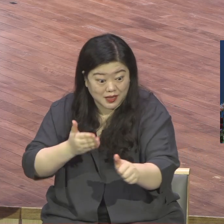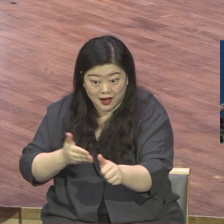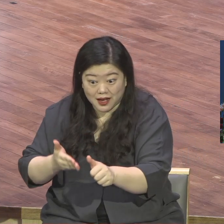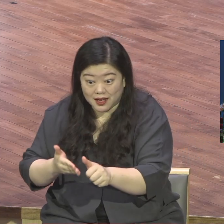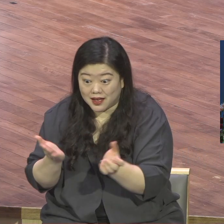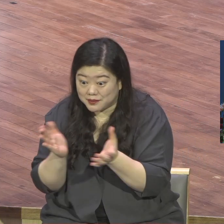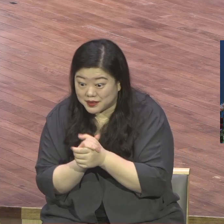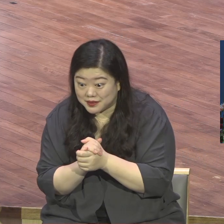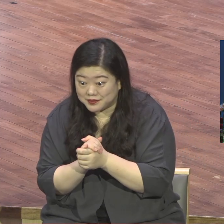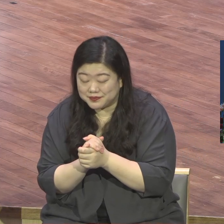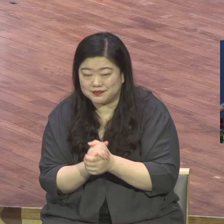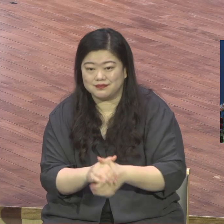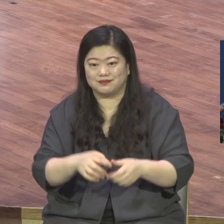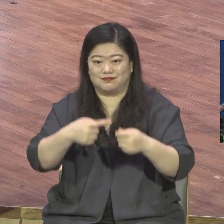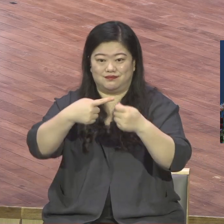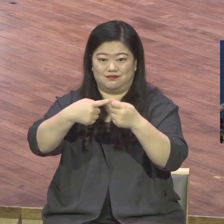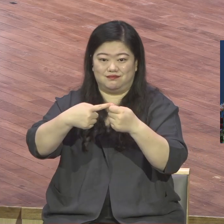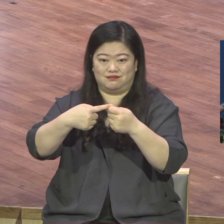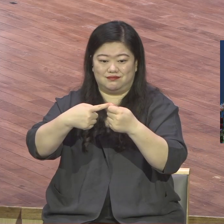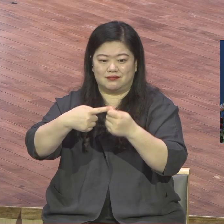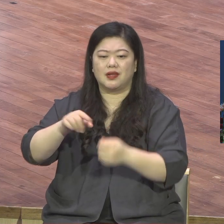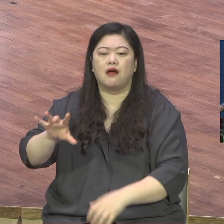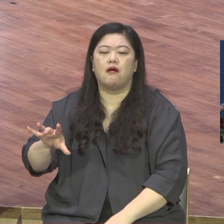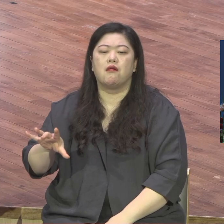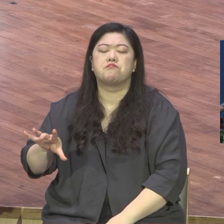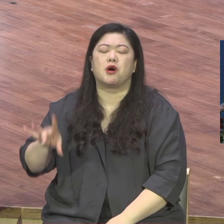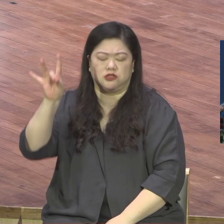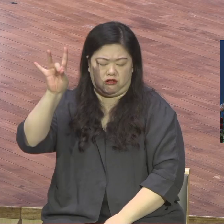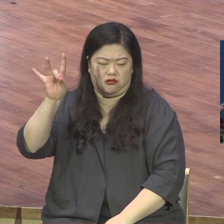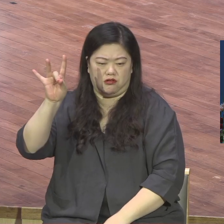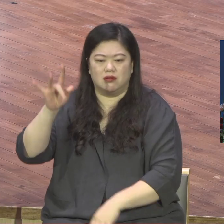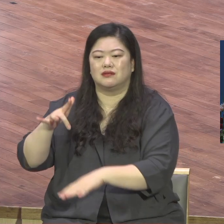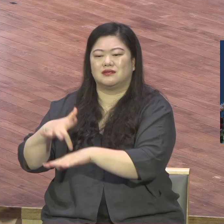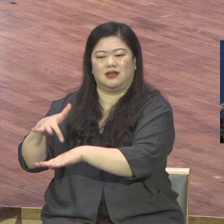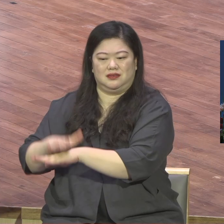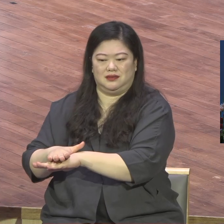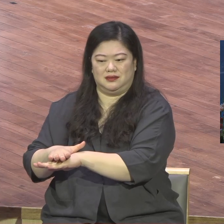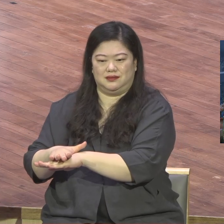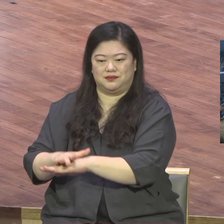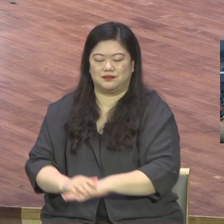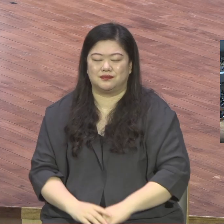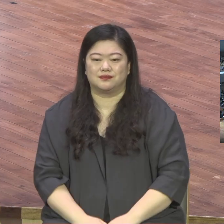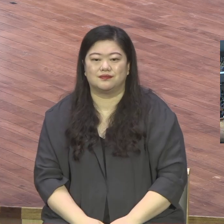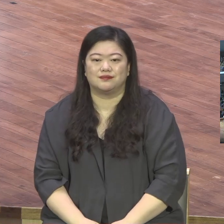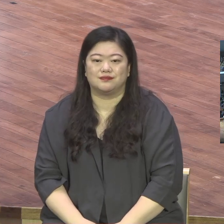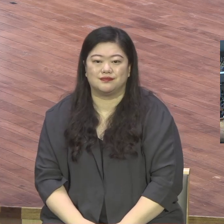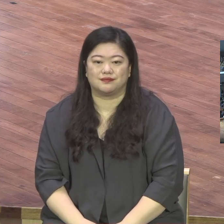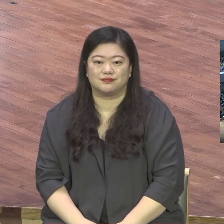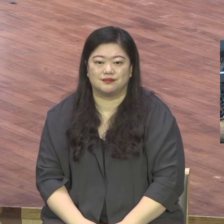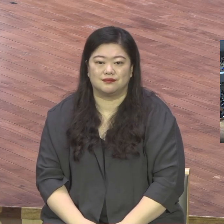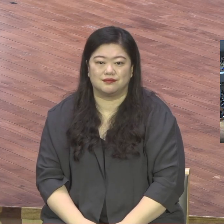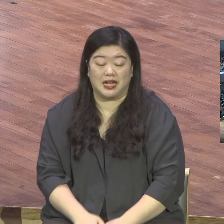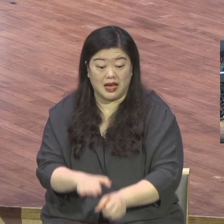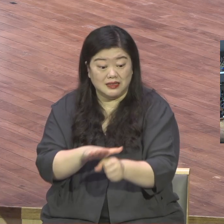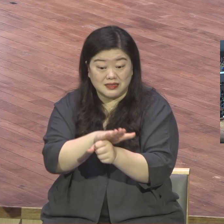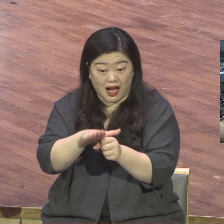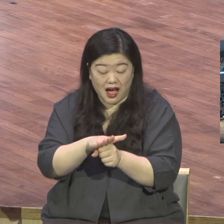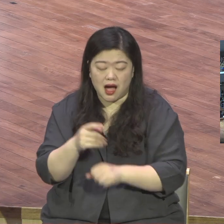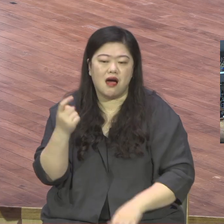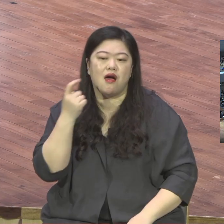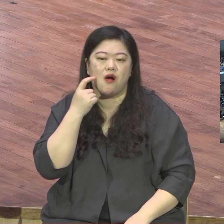축복합니다. 그럼 첫째로 먼저 체질입니다. 구절 봅니다. 사랑에는 거짓이